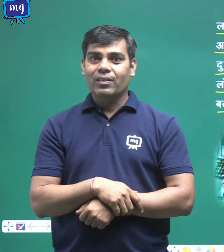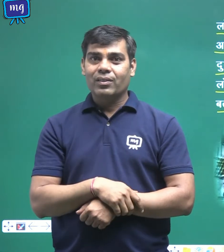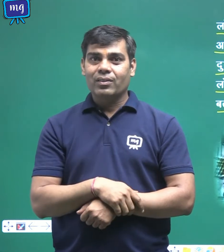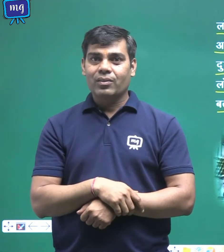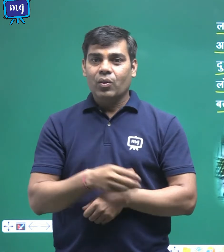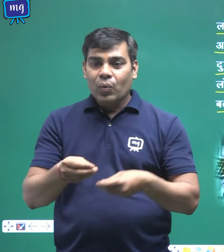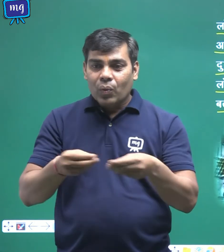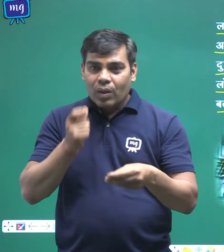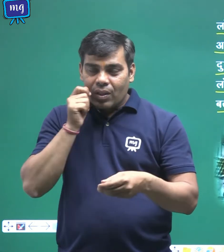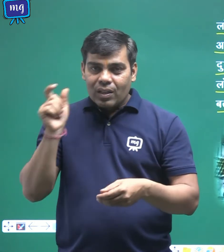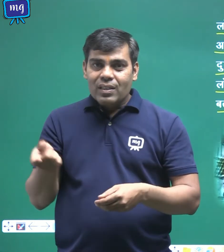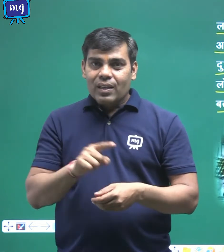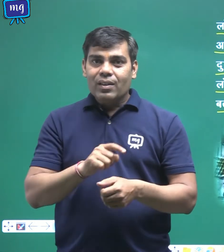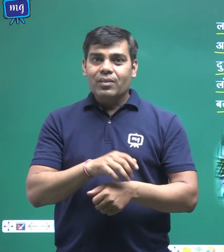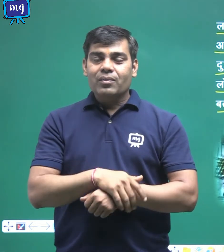दुकानदार से